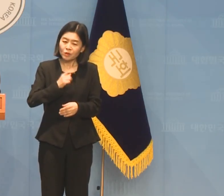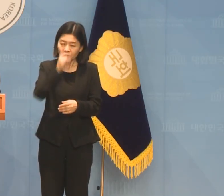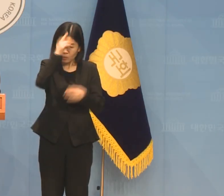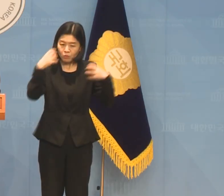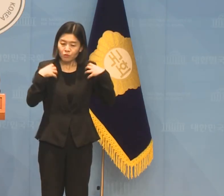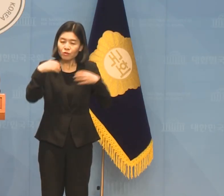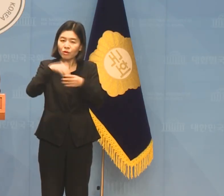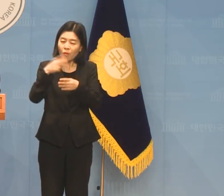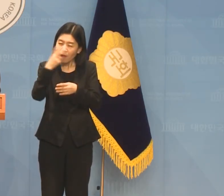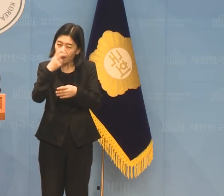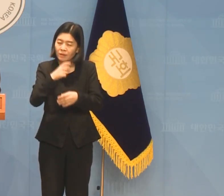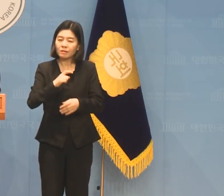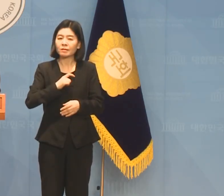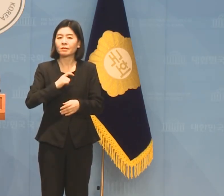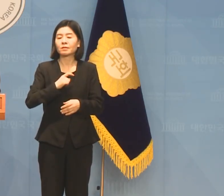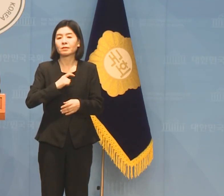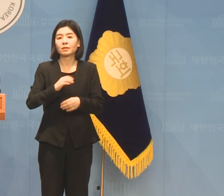것입니다.